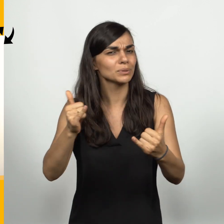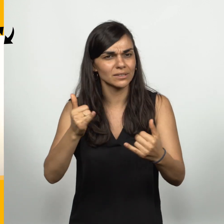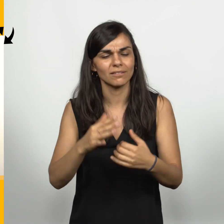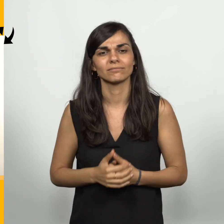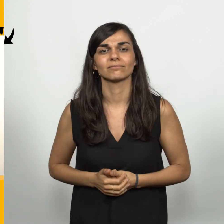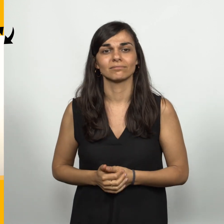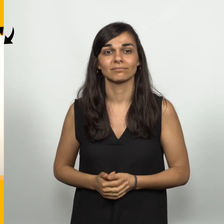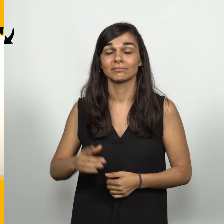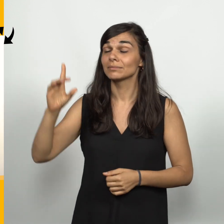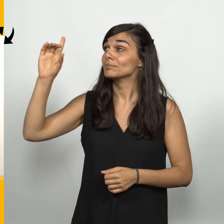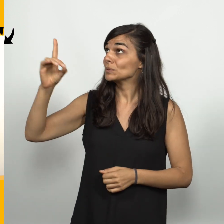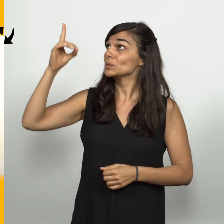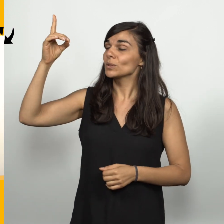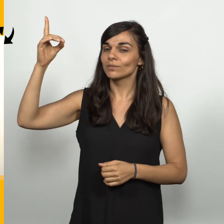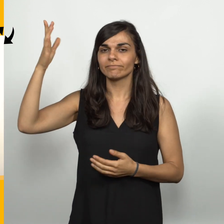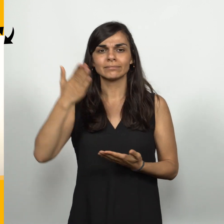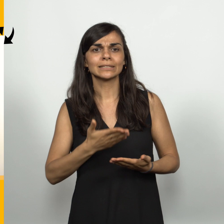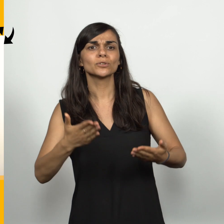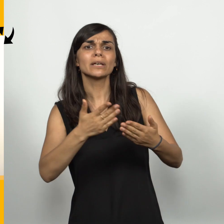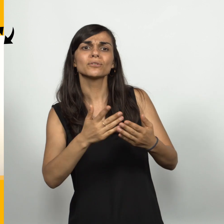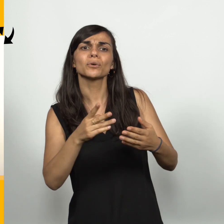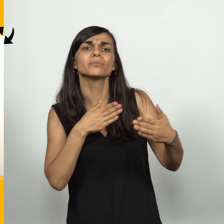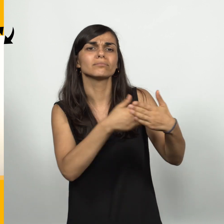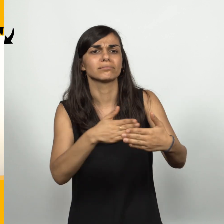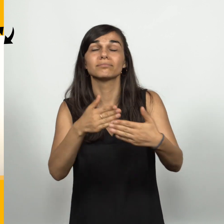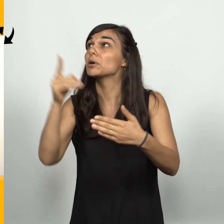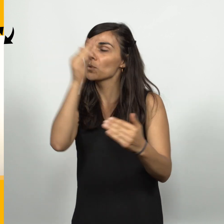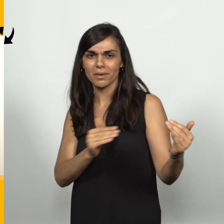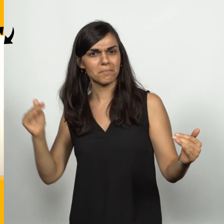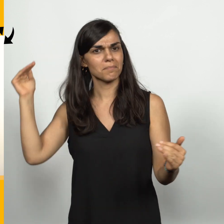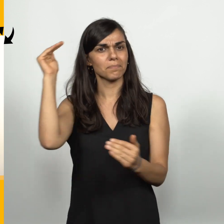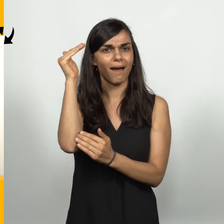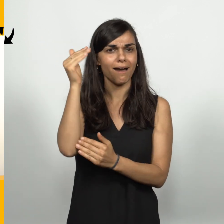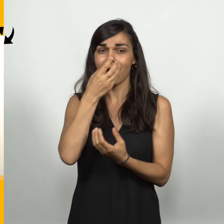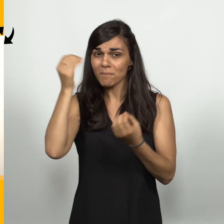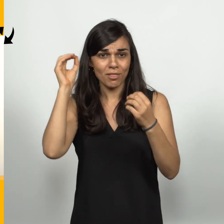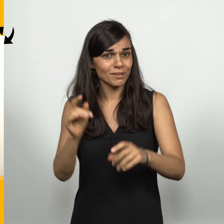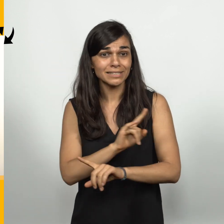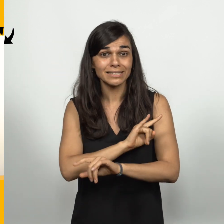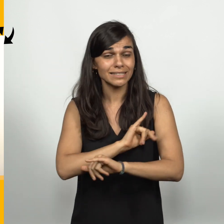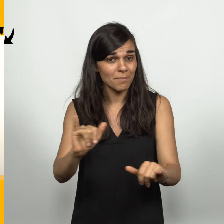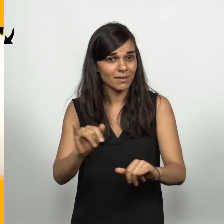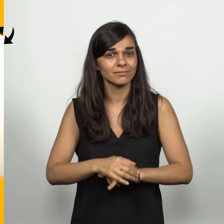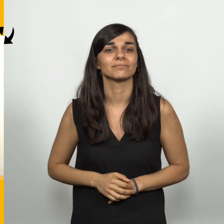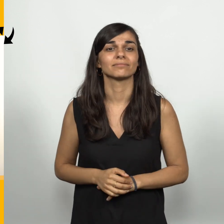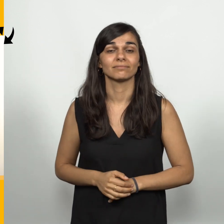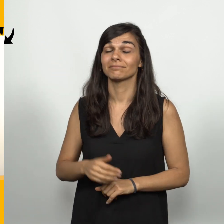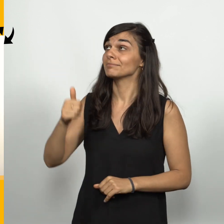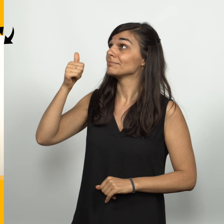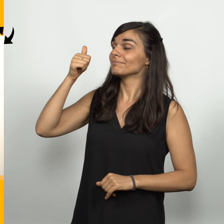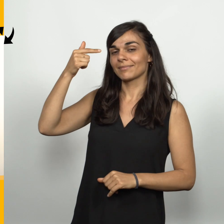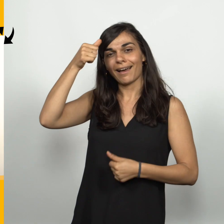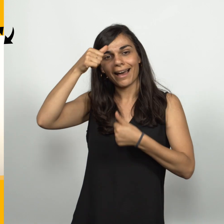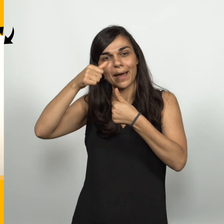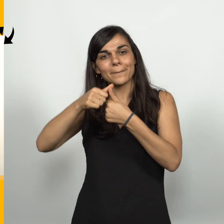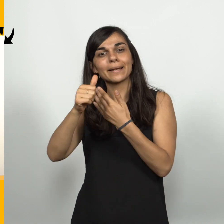grand que votre épreuve ne va pas vous abandonner. Rappelez-vous de Jésus dans la barque. Il parle à la tempête et elle